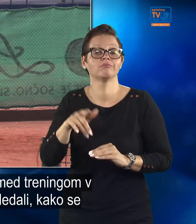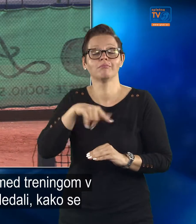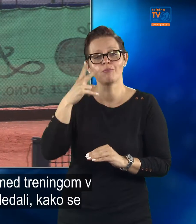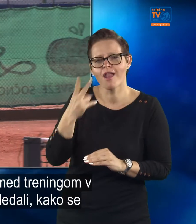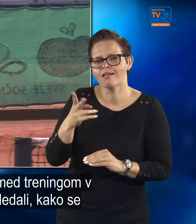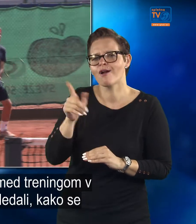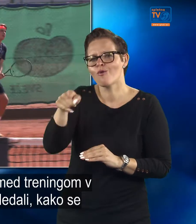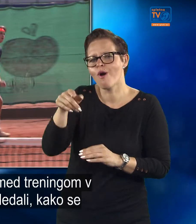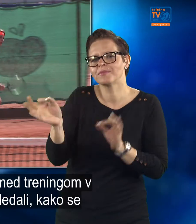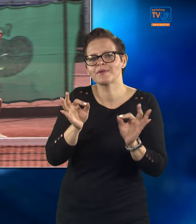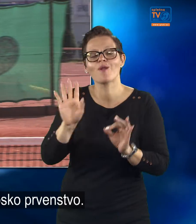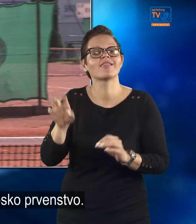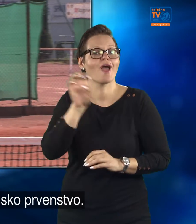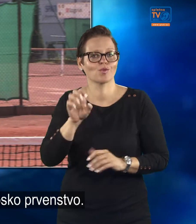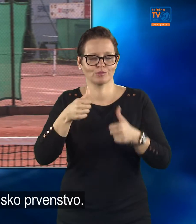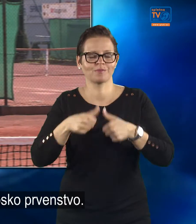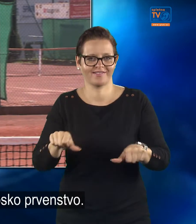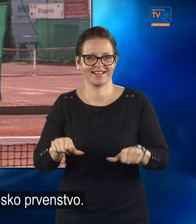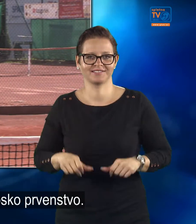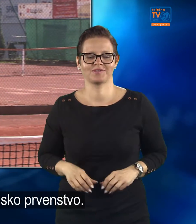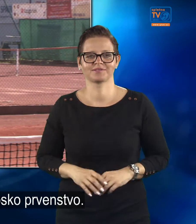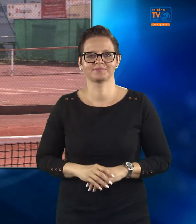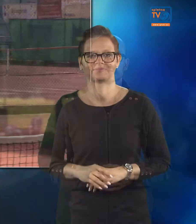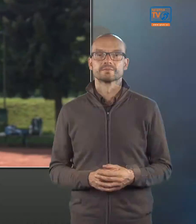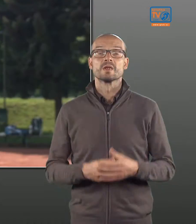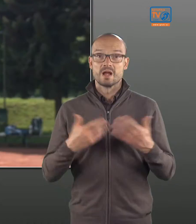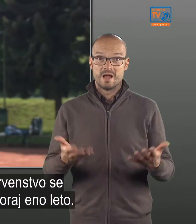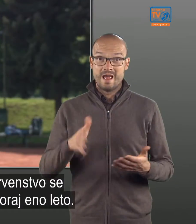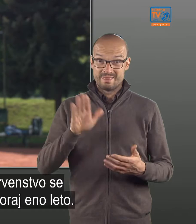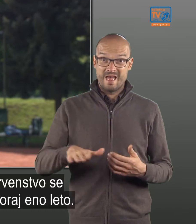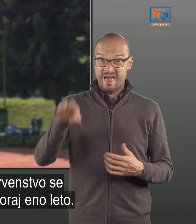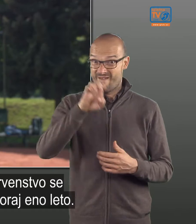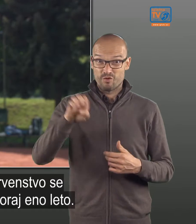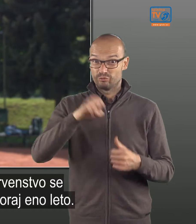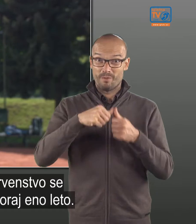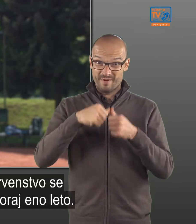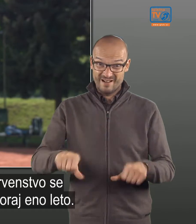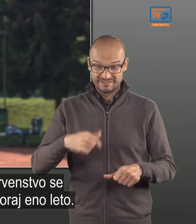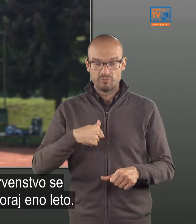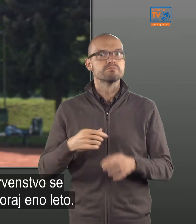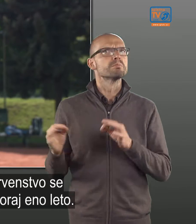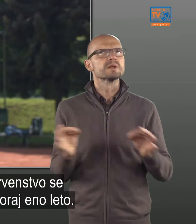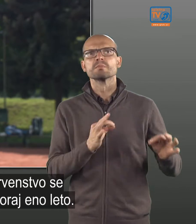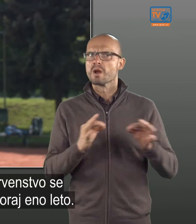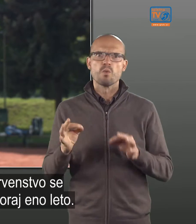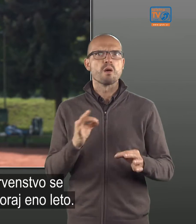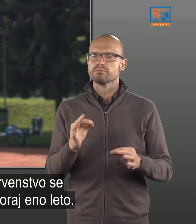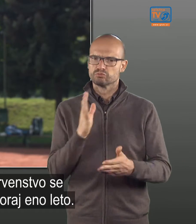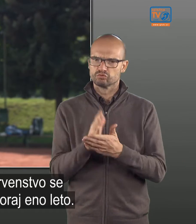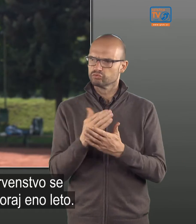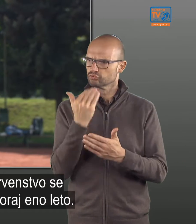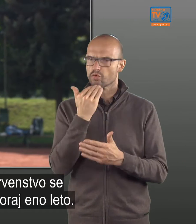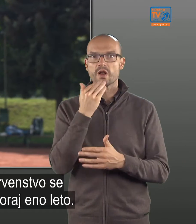si pogledali, kako se pripravlja na evropsko prvenstvo. Na evropsko prvenstvo se pripravljam